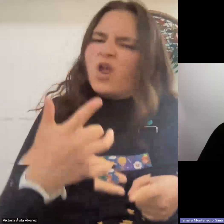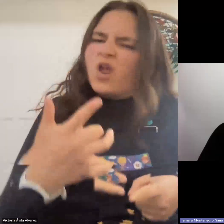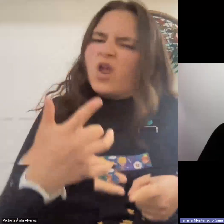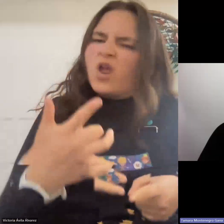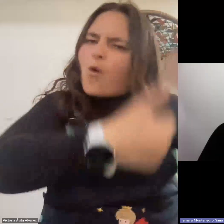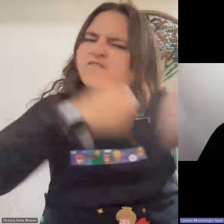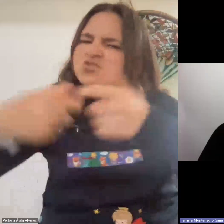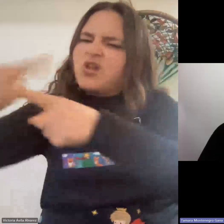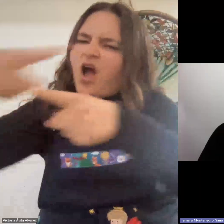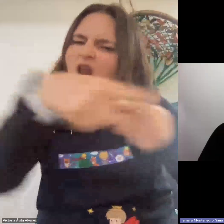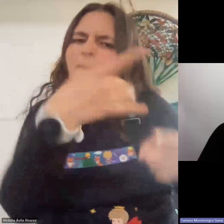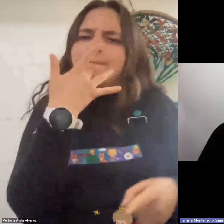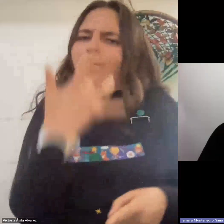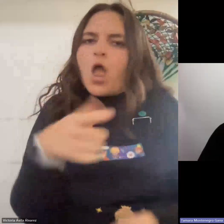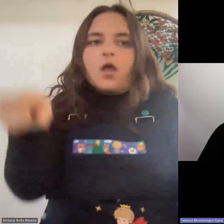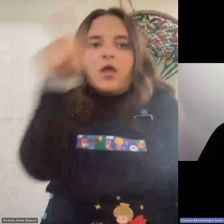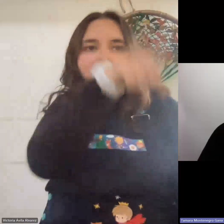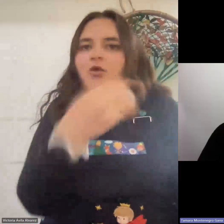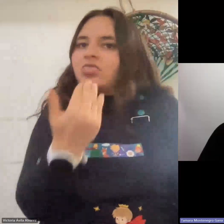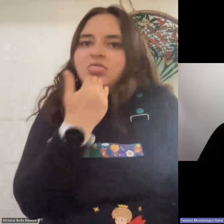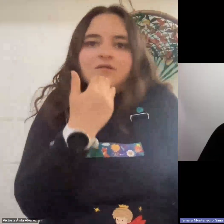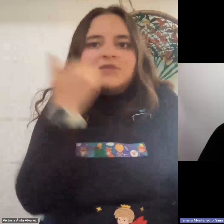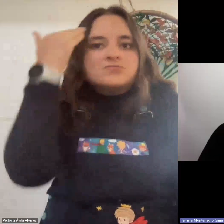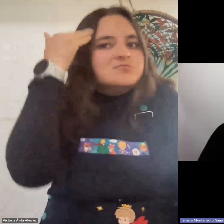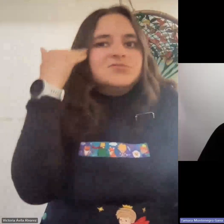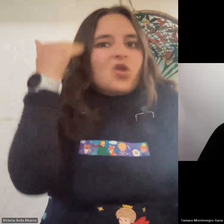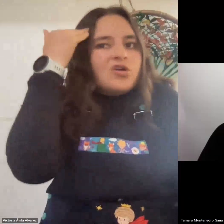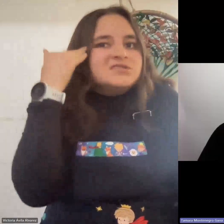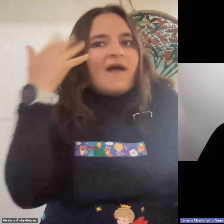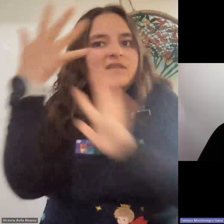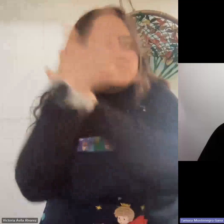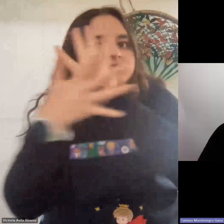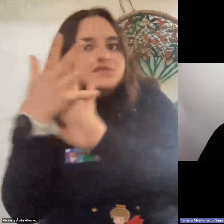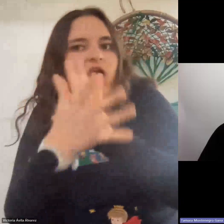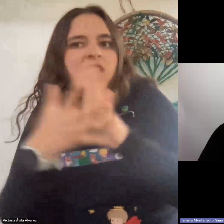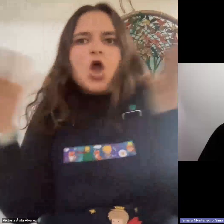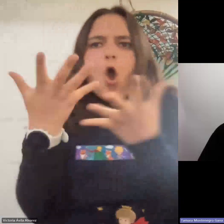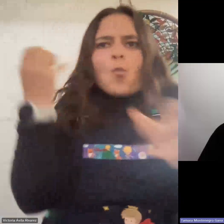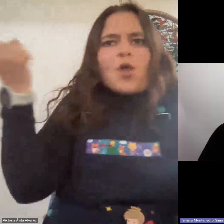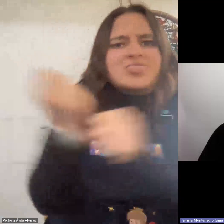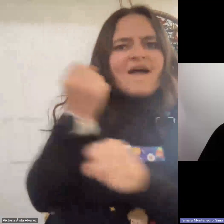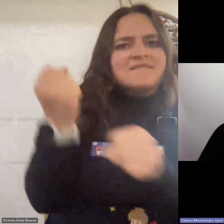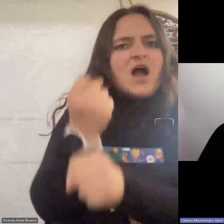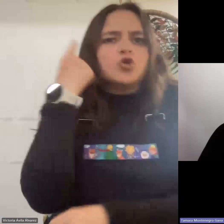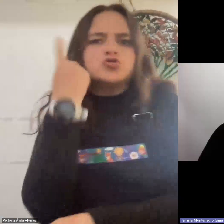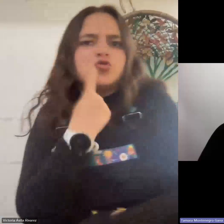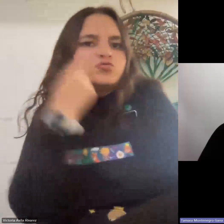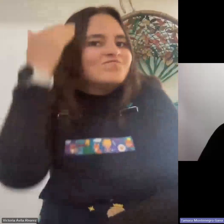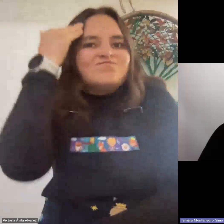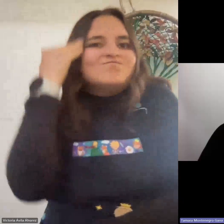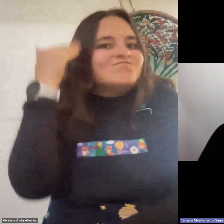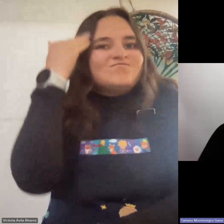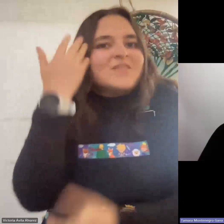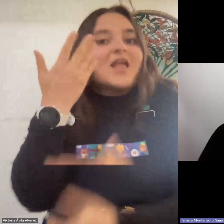hacer apoyos profesionales de distintos ámbitos. ¿Por qué? Porque ellos tampoco lo saben. Entonces también tenemos que darle apoyo a